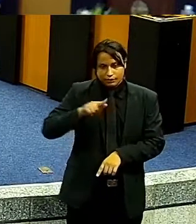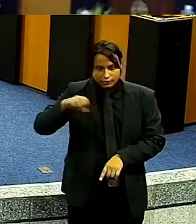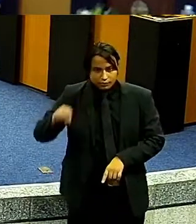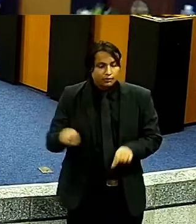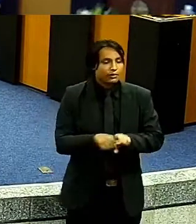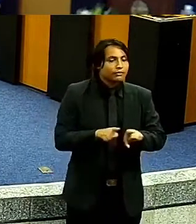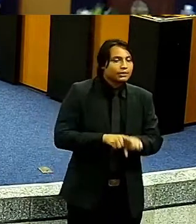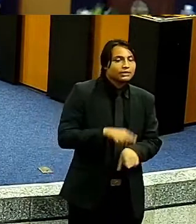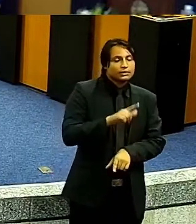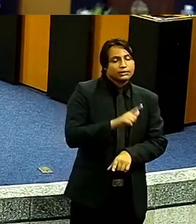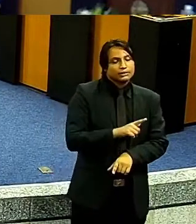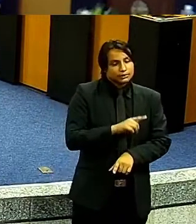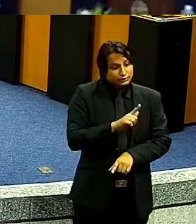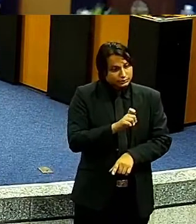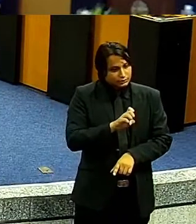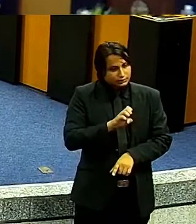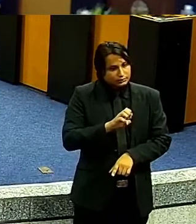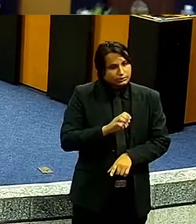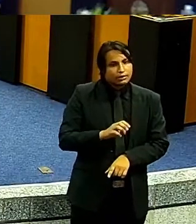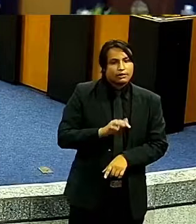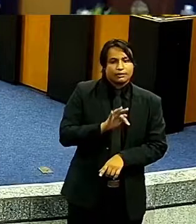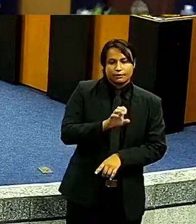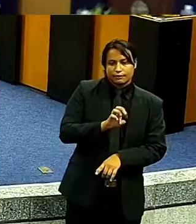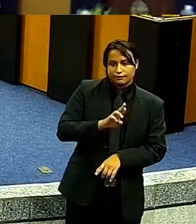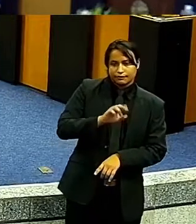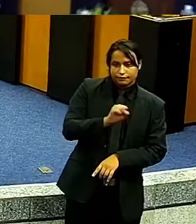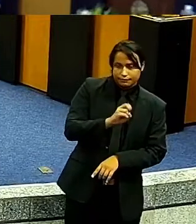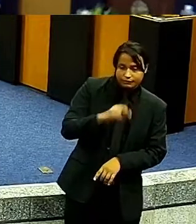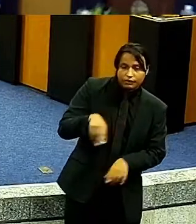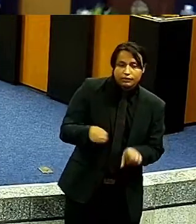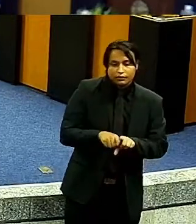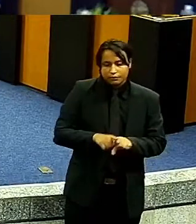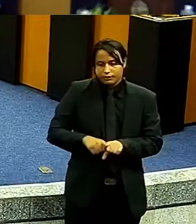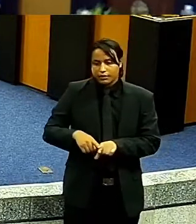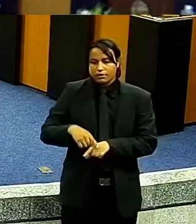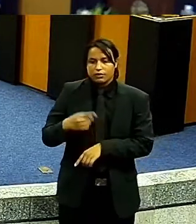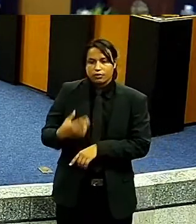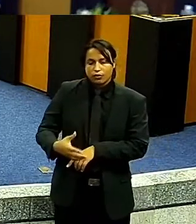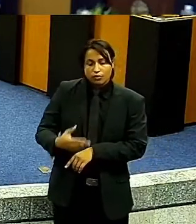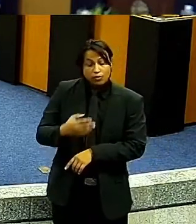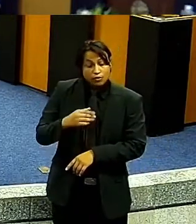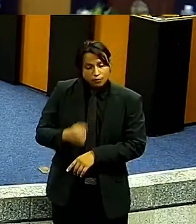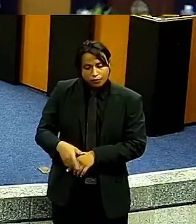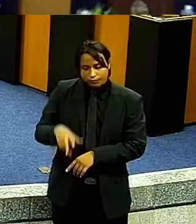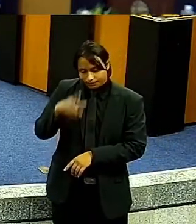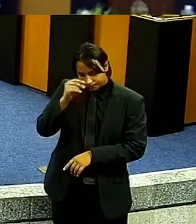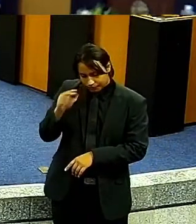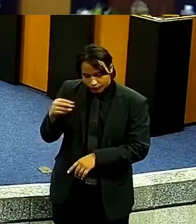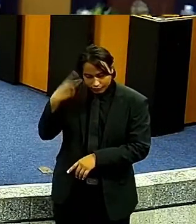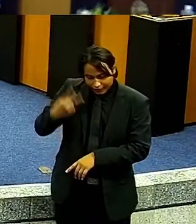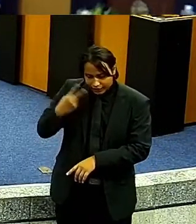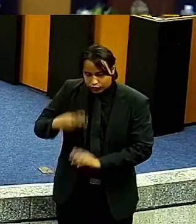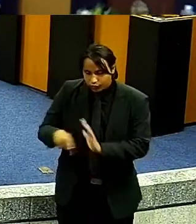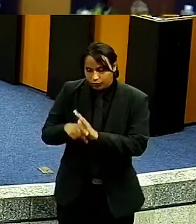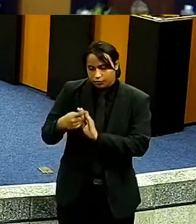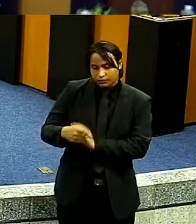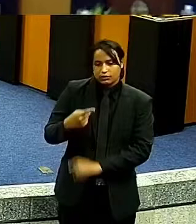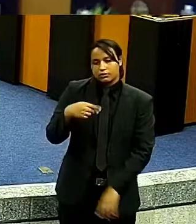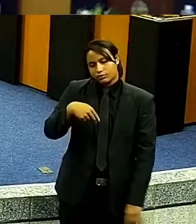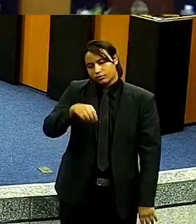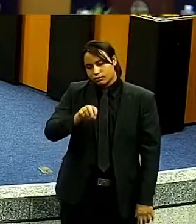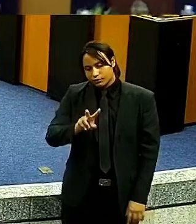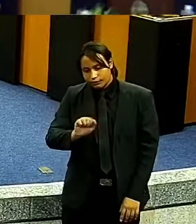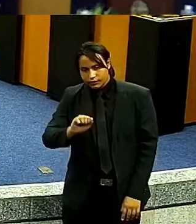e Jeferson calves e do vereador de Nova York Marim Vieira usará a palavra o presidente